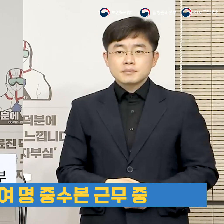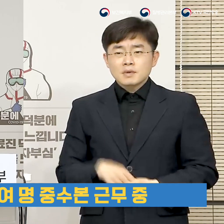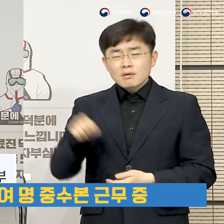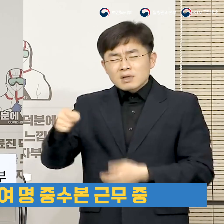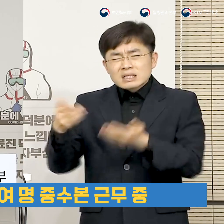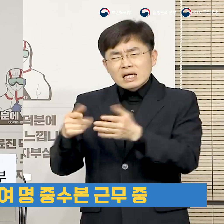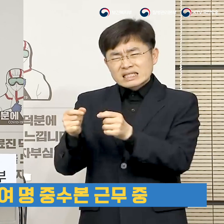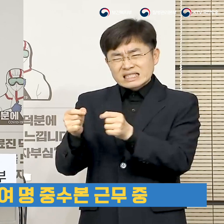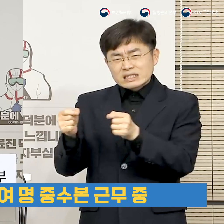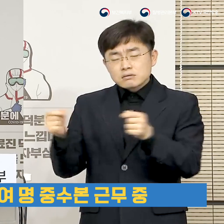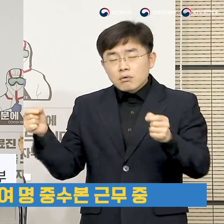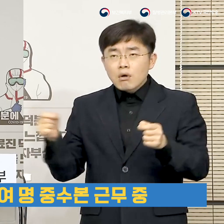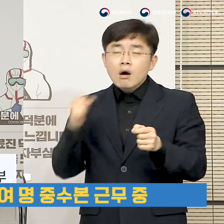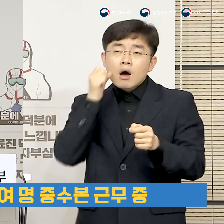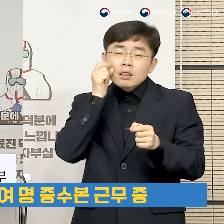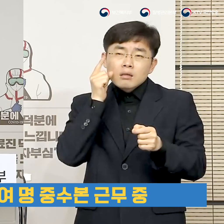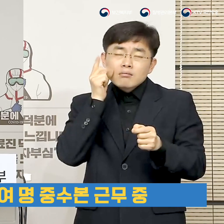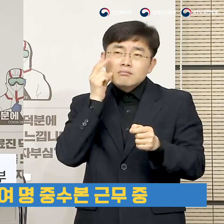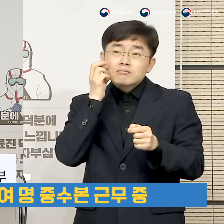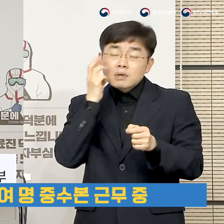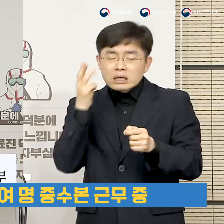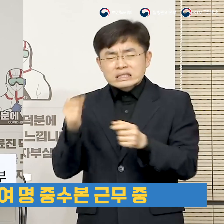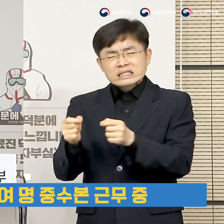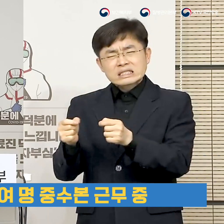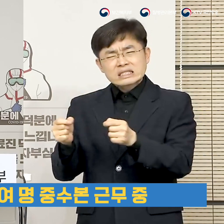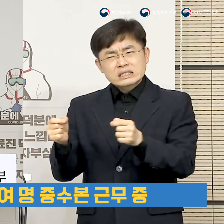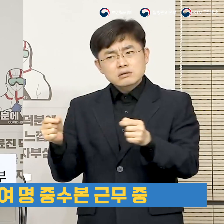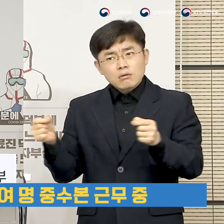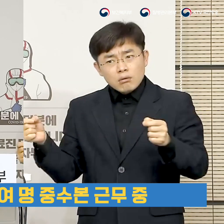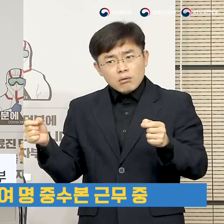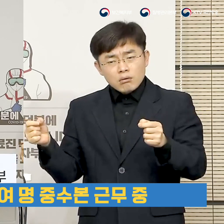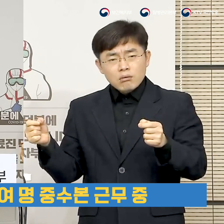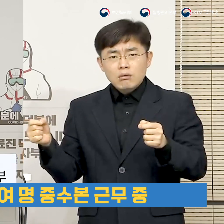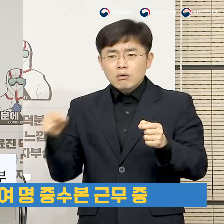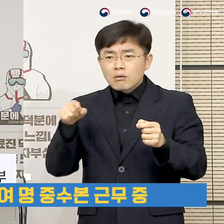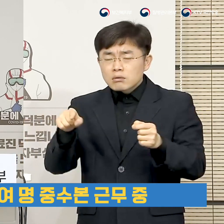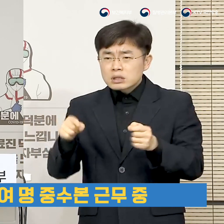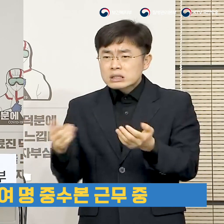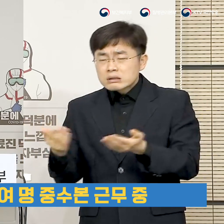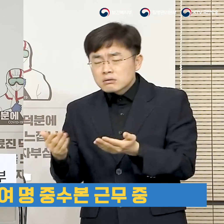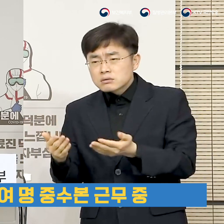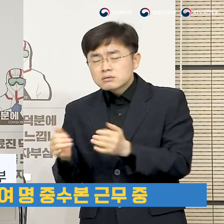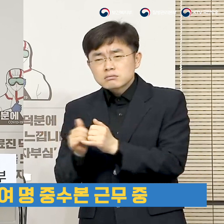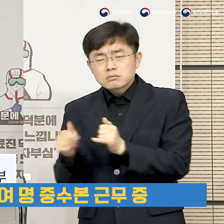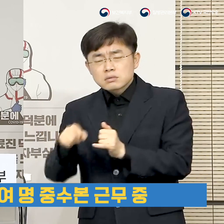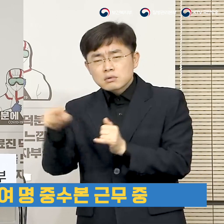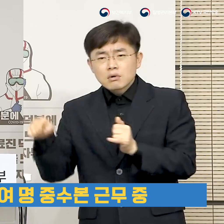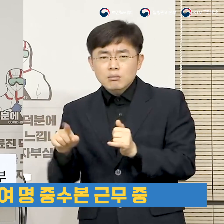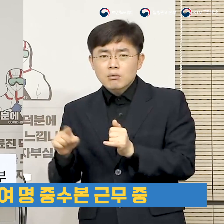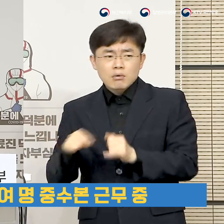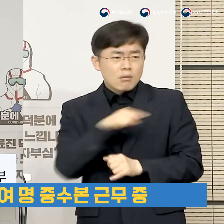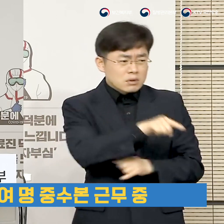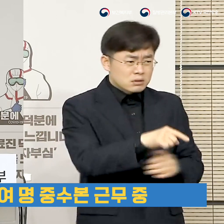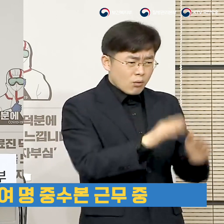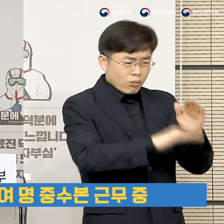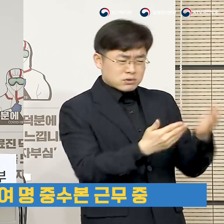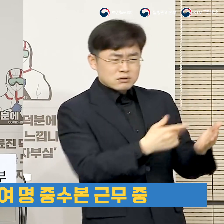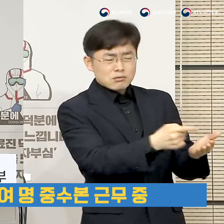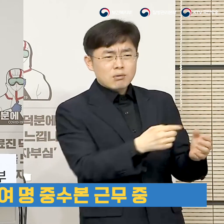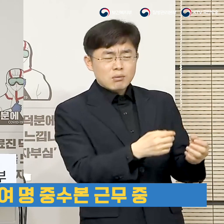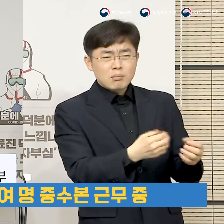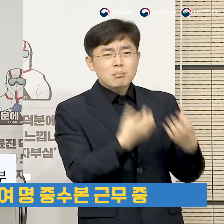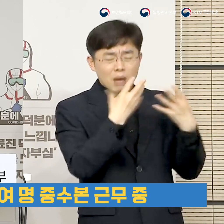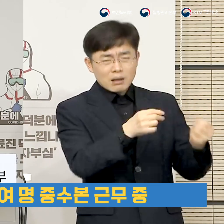길어지다 보니까 석 달 넘게 길어지다 보니까 해당되는 직원들이 현업 업무에 대한 부담도 많으면서 또